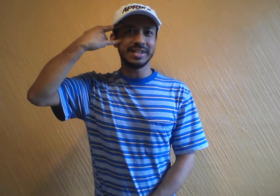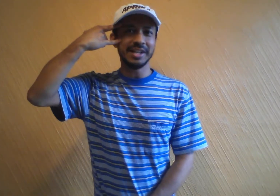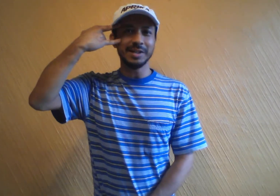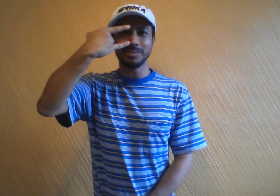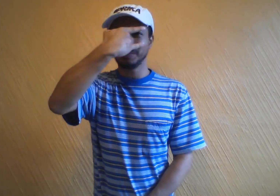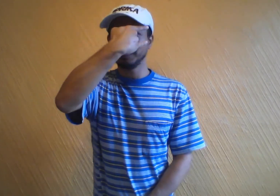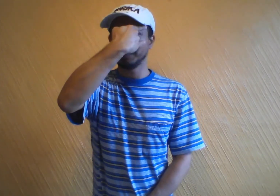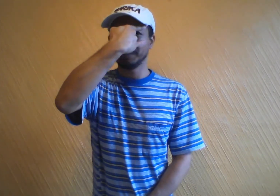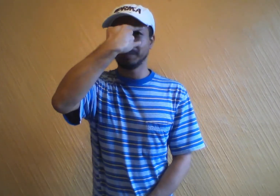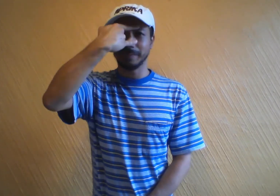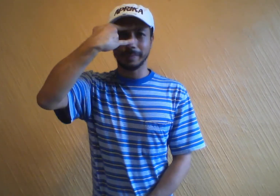Brasier.